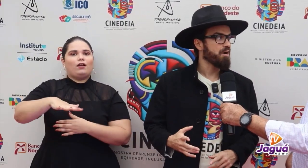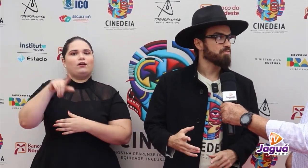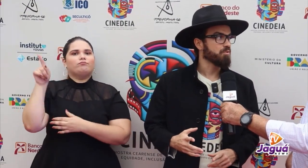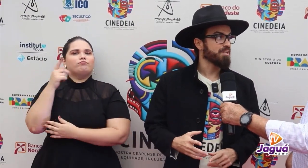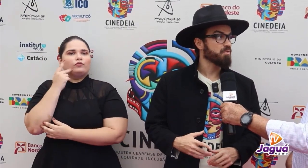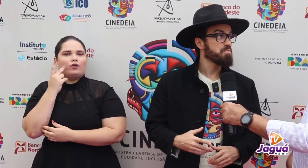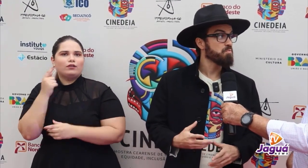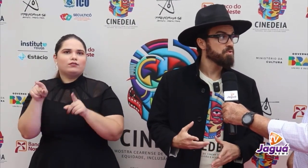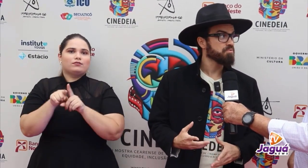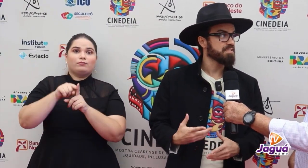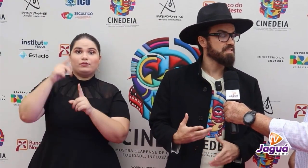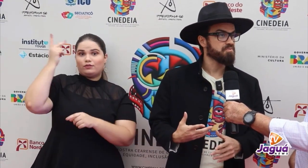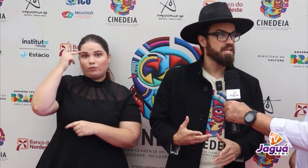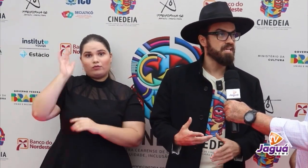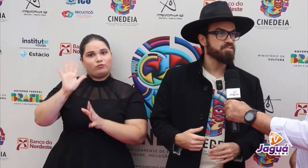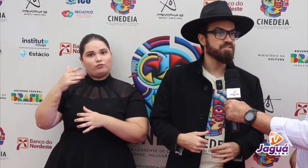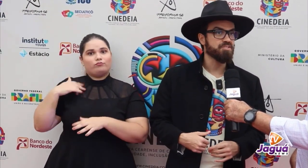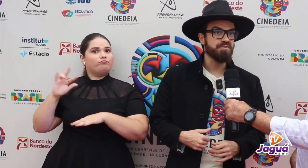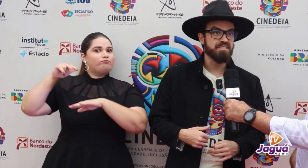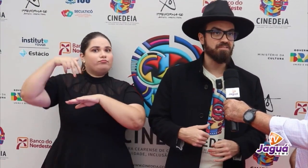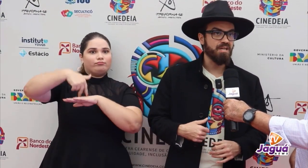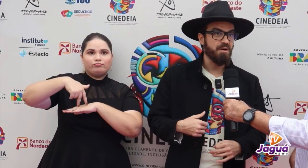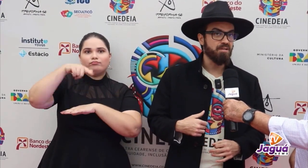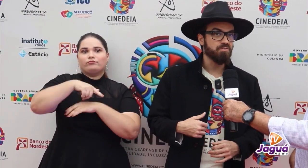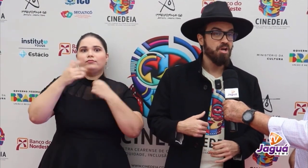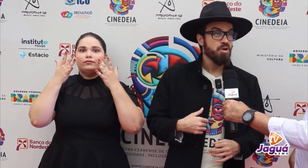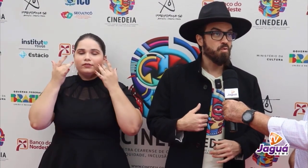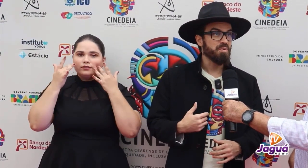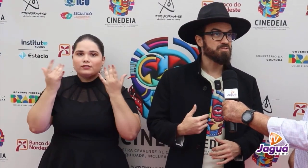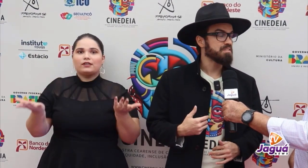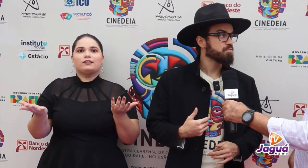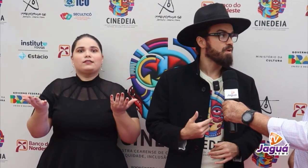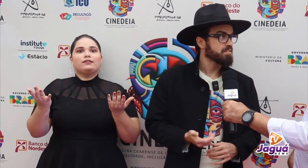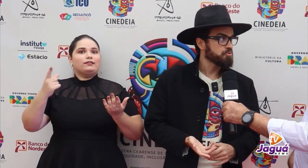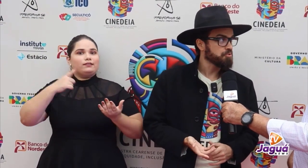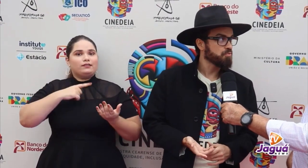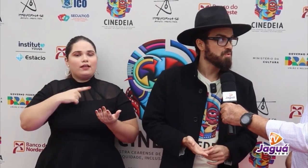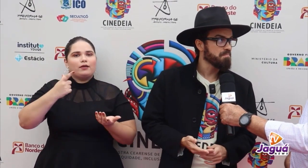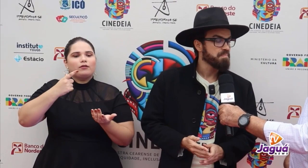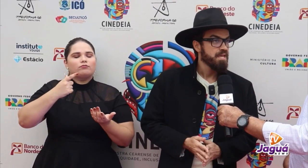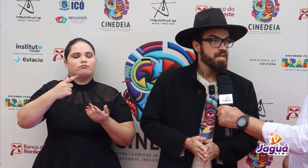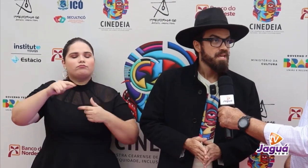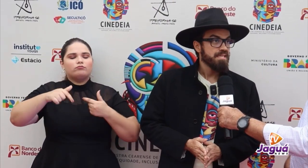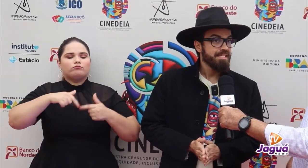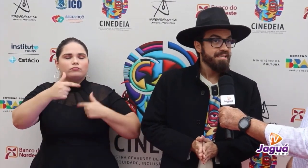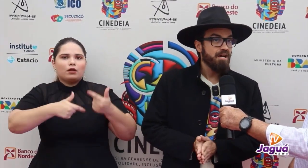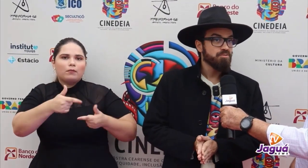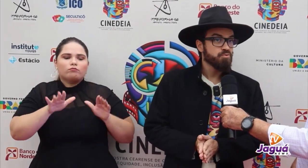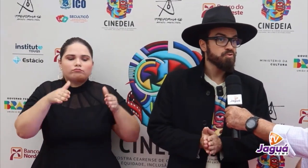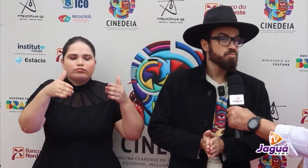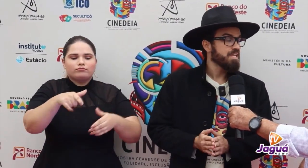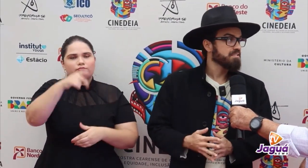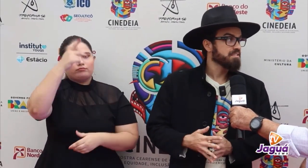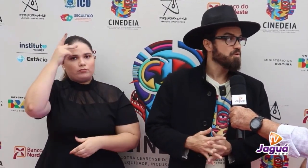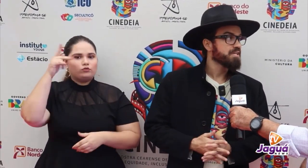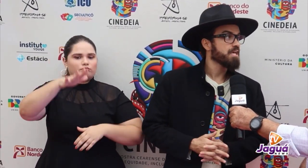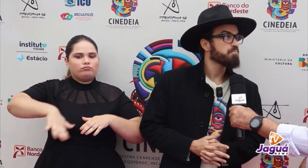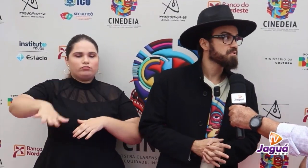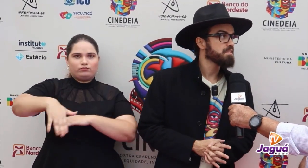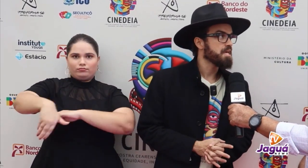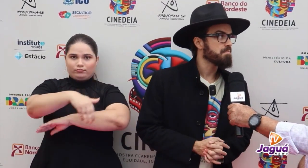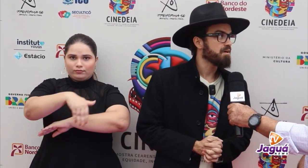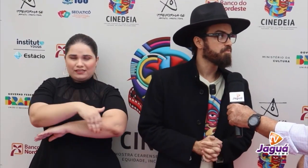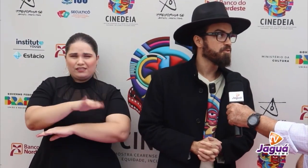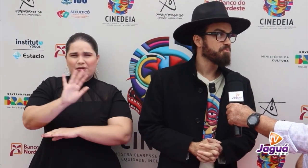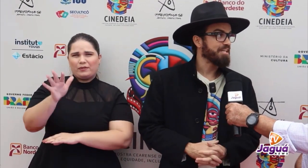em São Paulo. Eu atuei muito nessas frentes de fazendo trabalho com pessoas em situação de rua. E nos últimos 10 anos eu migrei